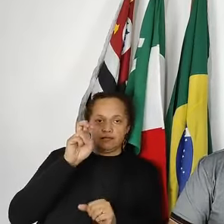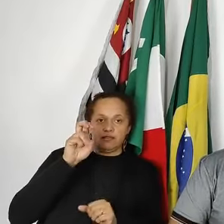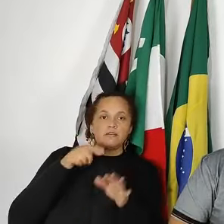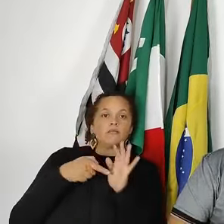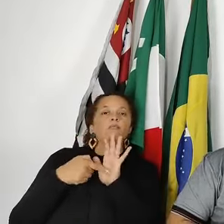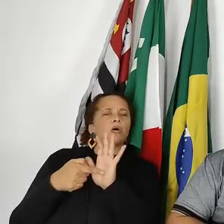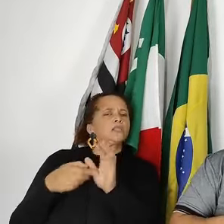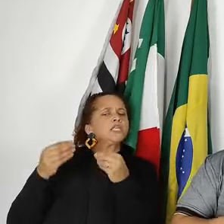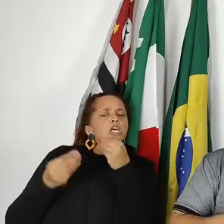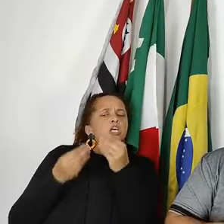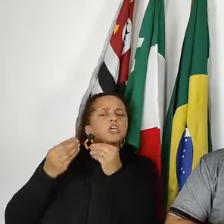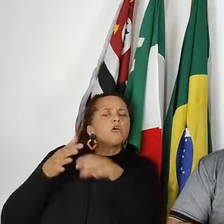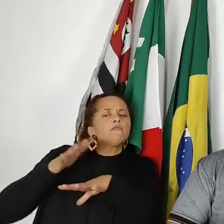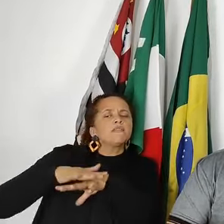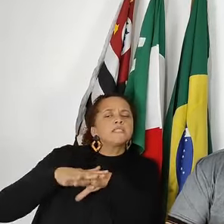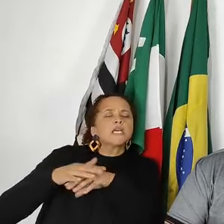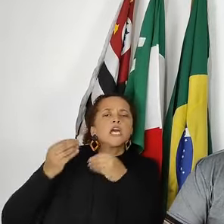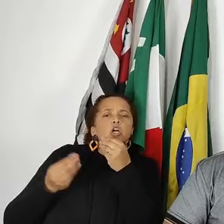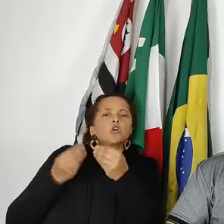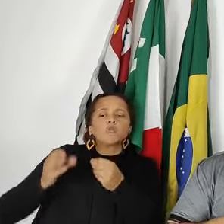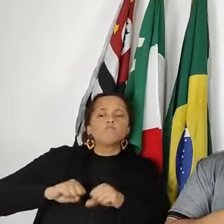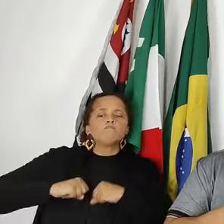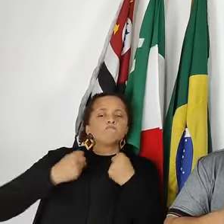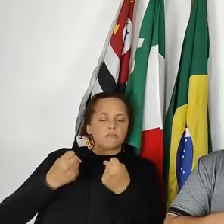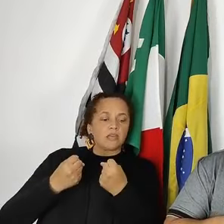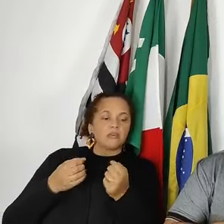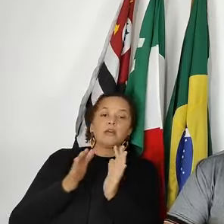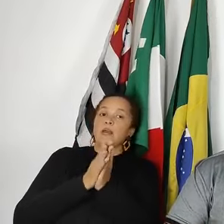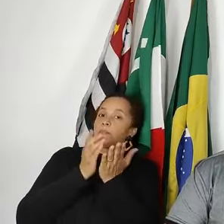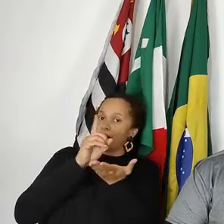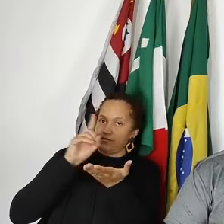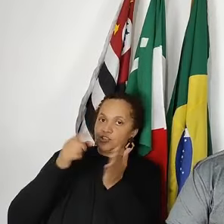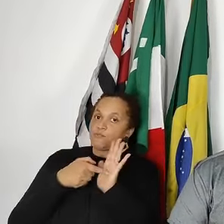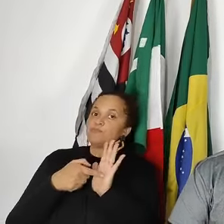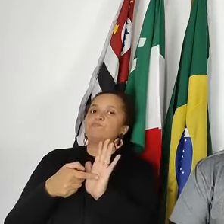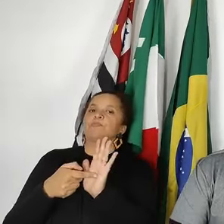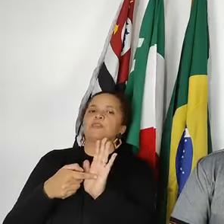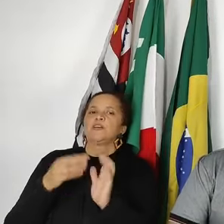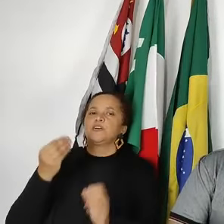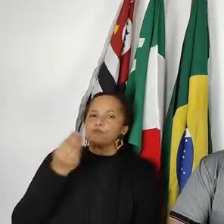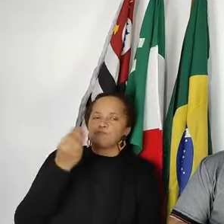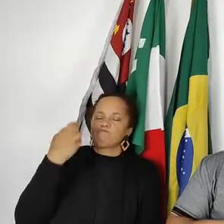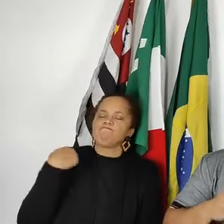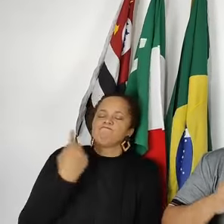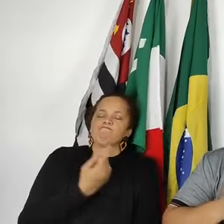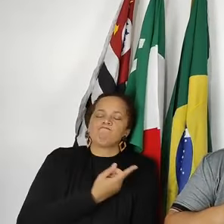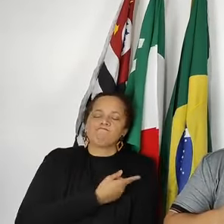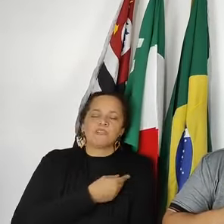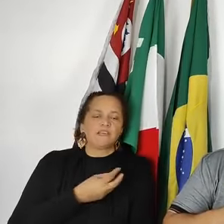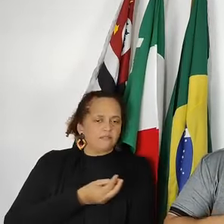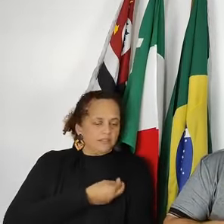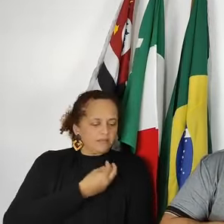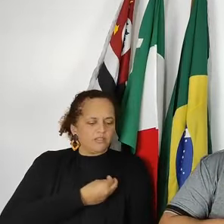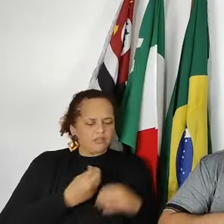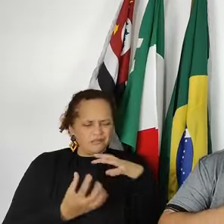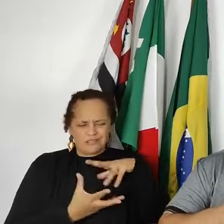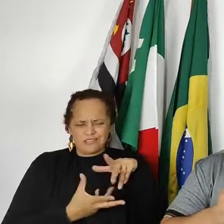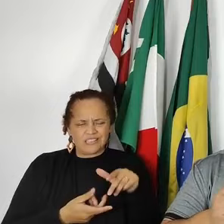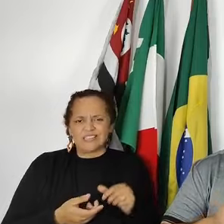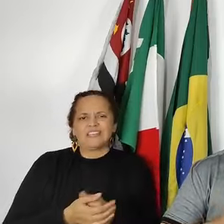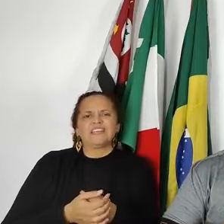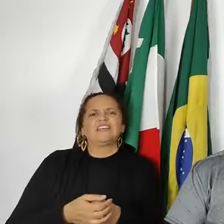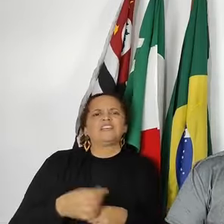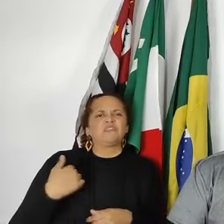de Deus diz assim, porque andando na carne, não militamos segundo a carne. Porque as armas da nossa milícia não